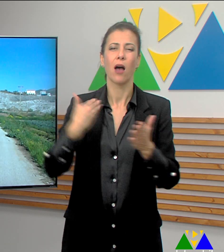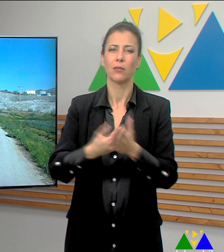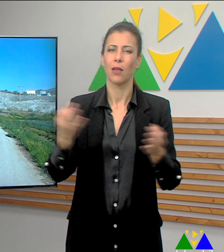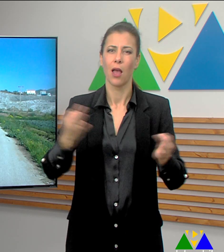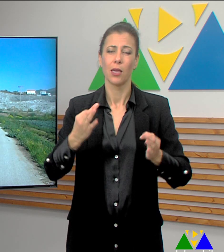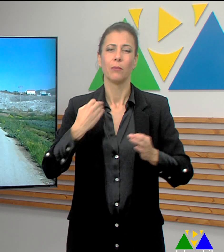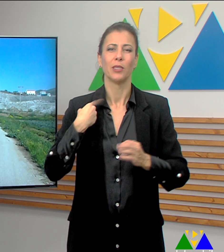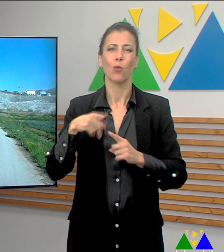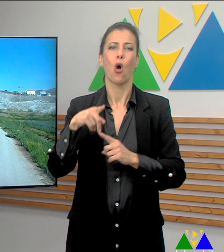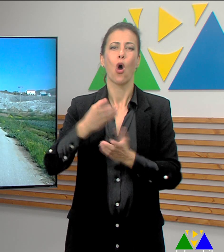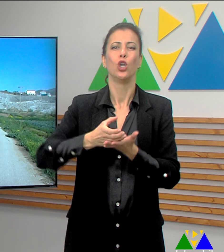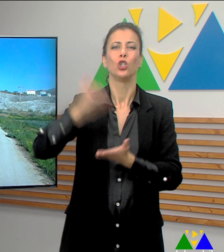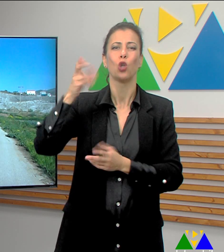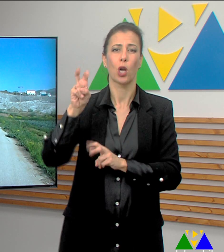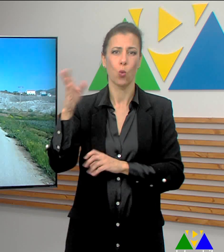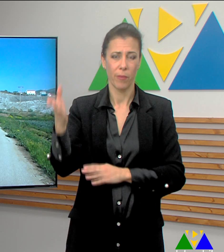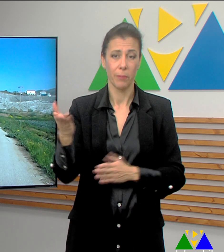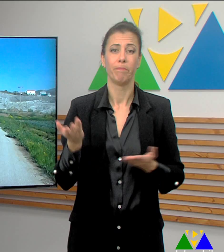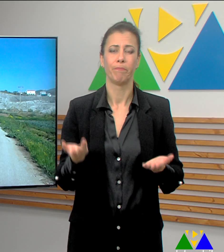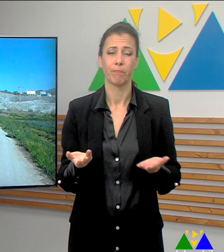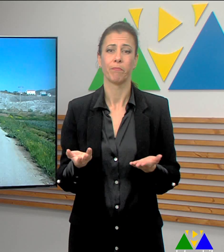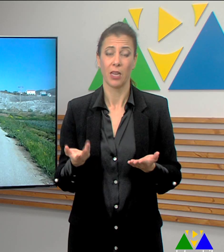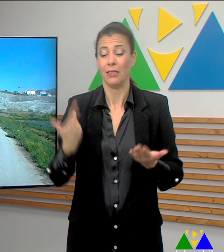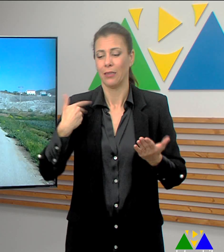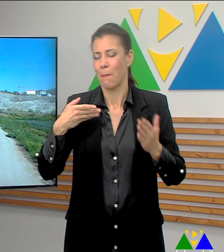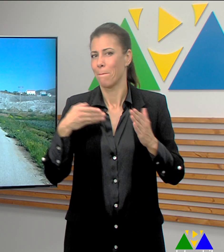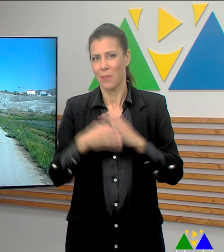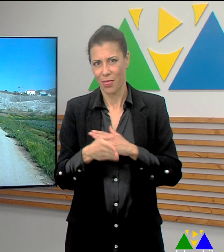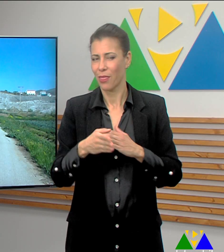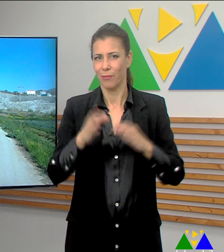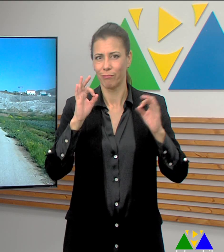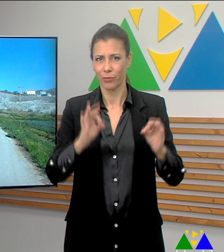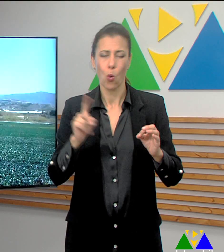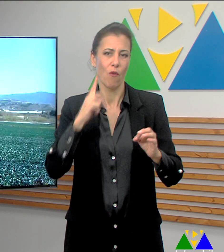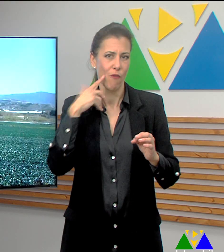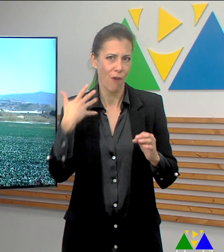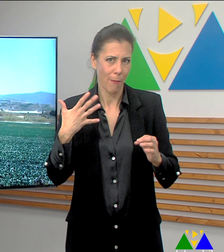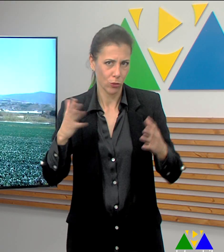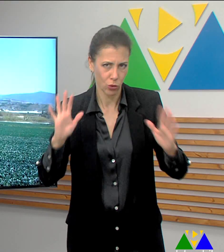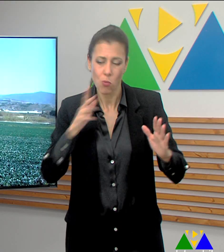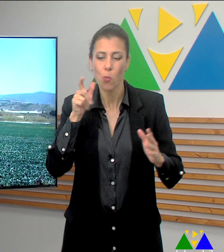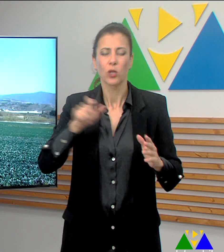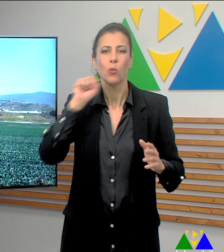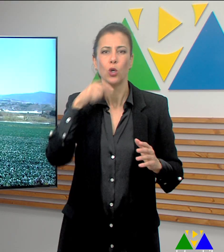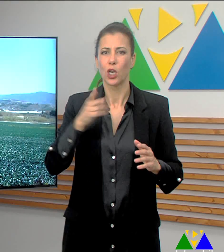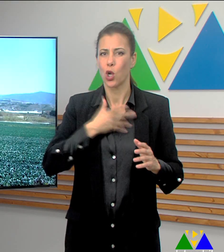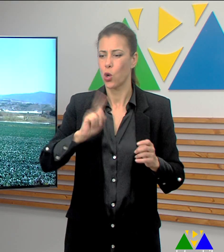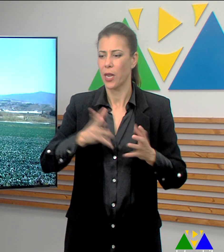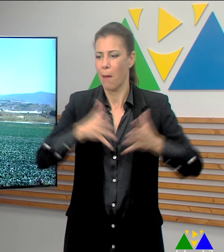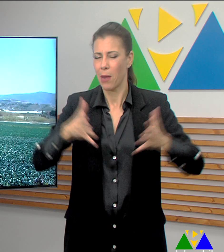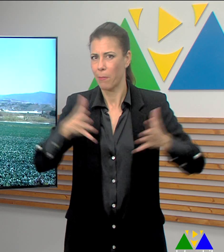toda esta zona se mete con el famoso litigio se mete en regadío, con el famoso litigio de había motrileños que no querían que se ampliara la